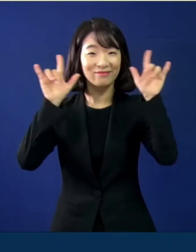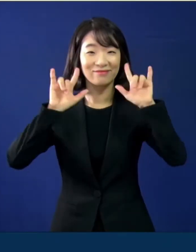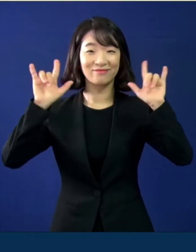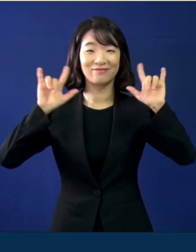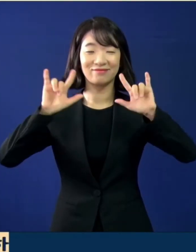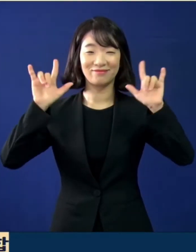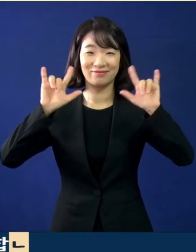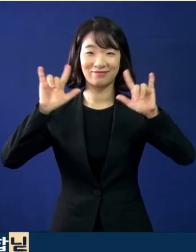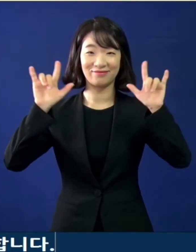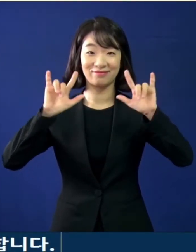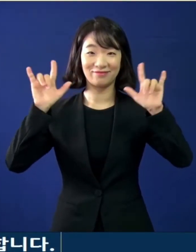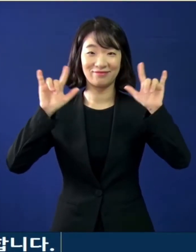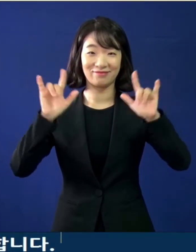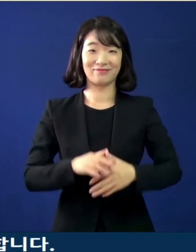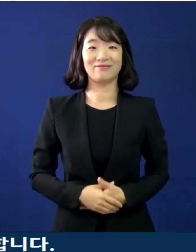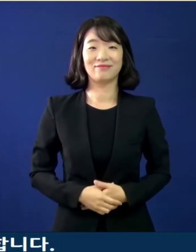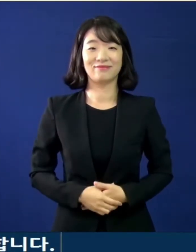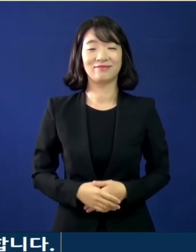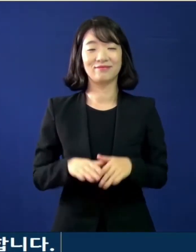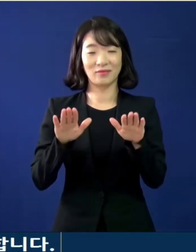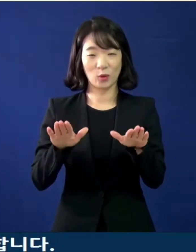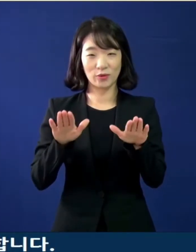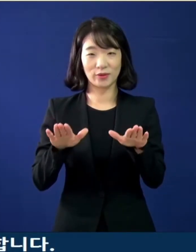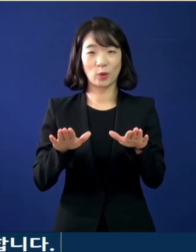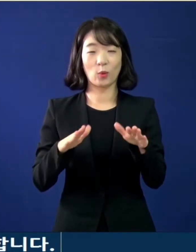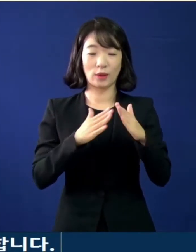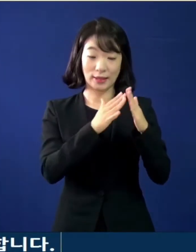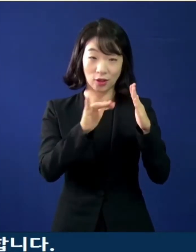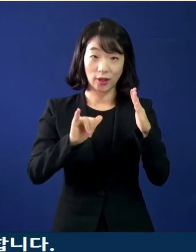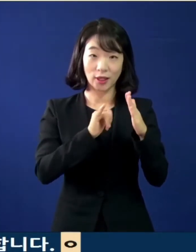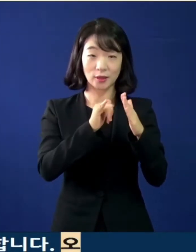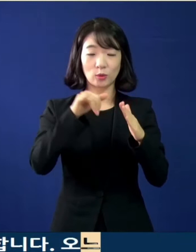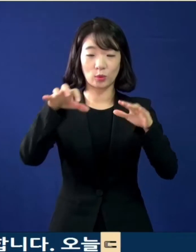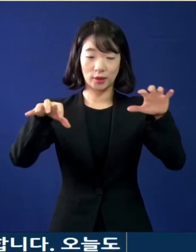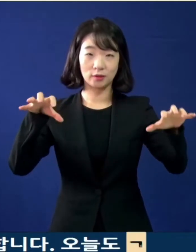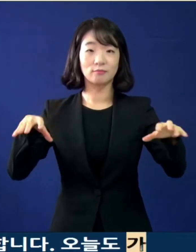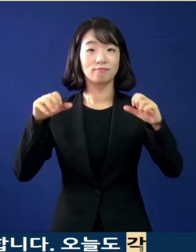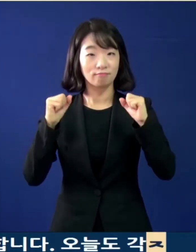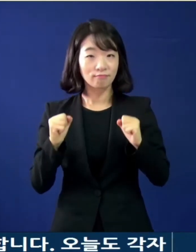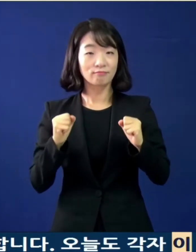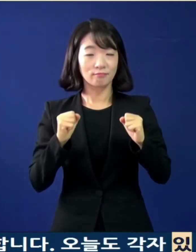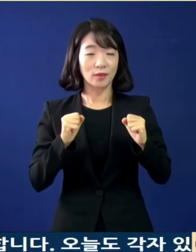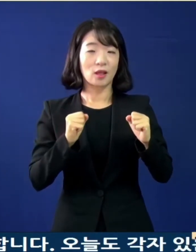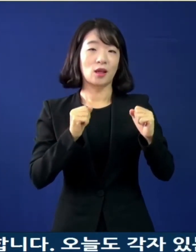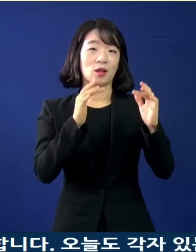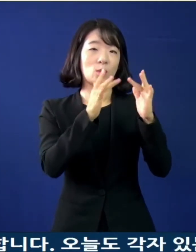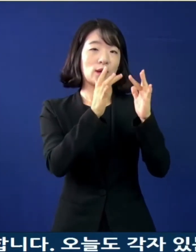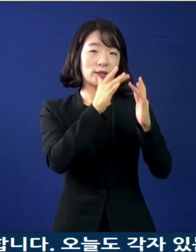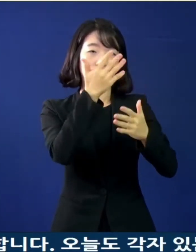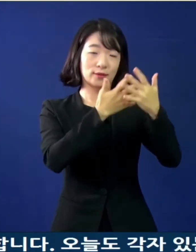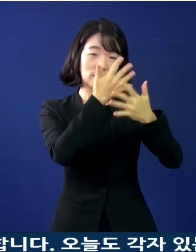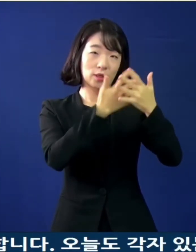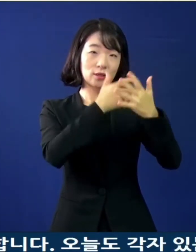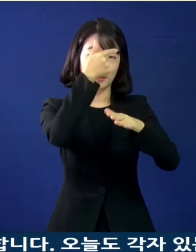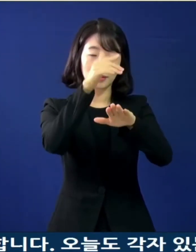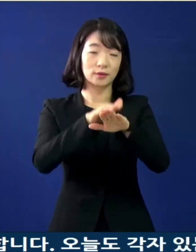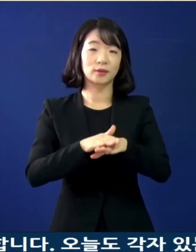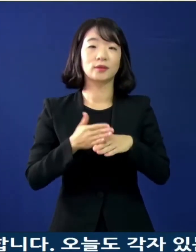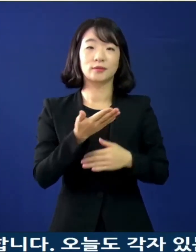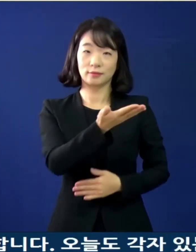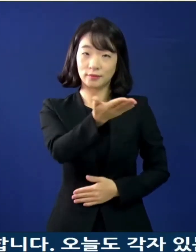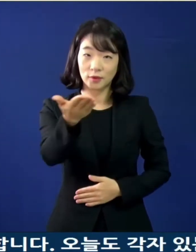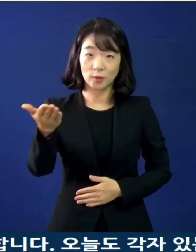사랑합니다. 오늘도 가정에서 또 있는 장소에서 온라인으로 주님 앞에 나온 충현의 가족들, 하나님의